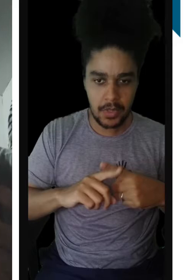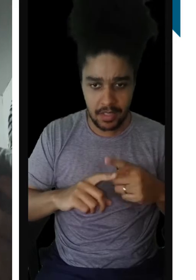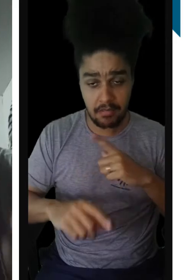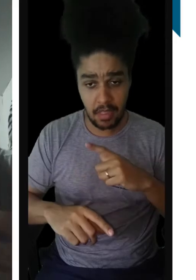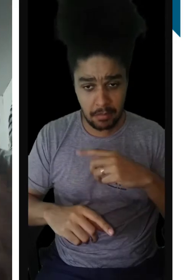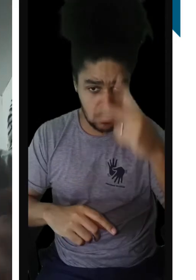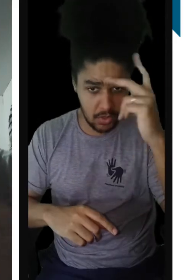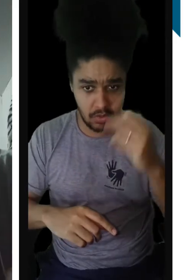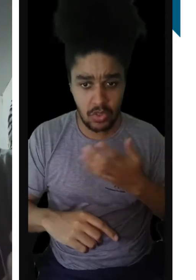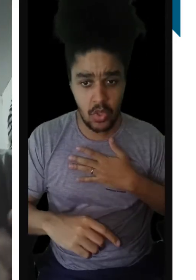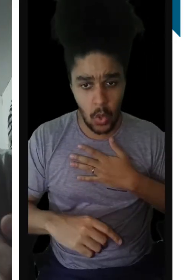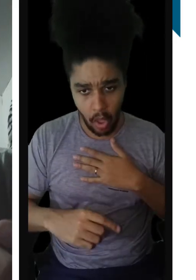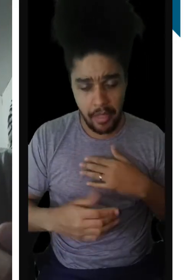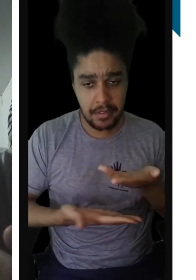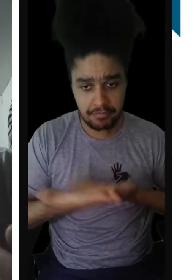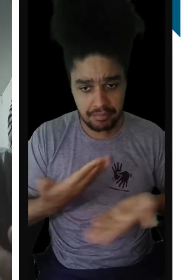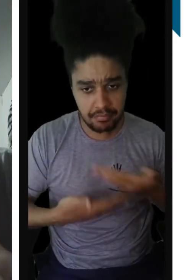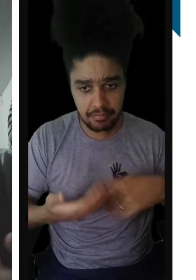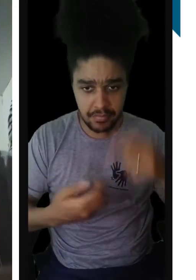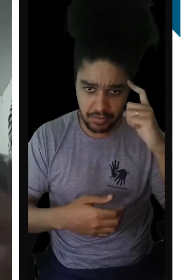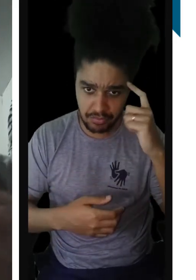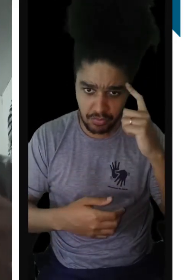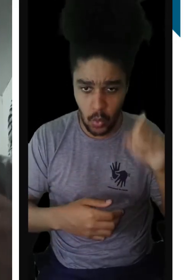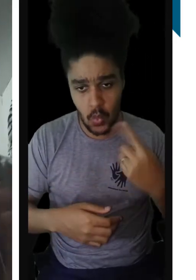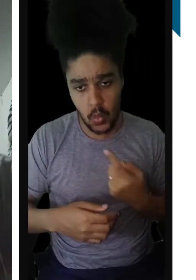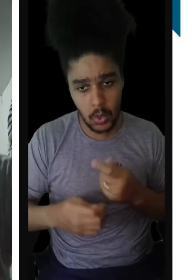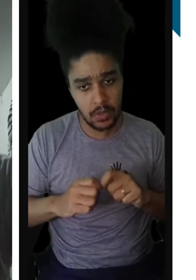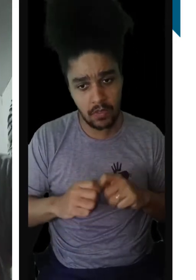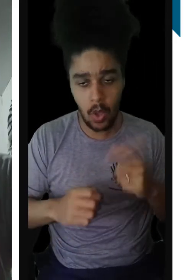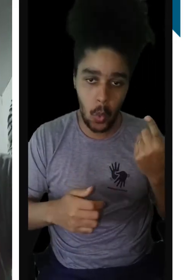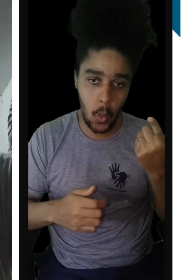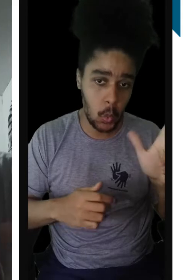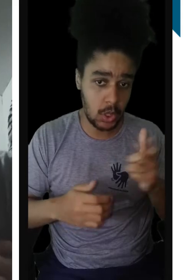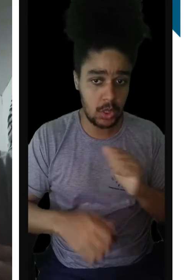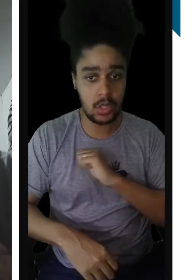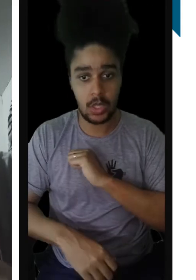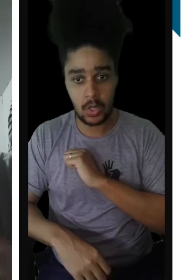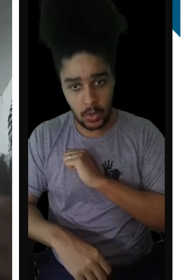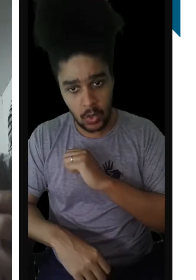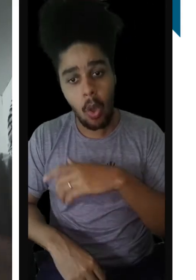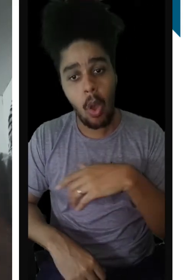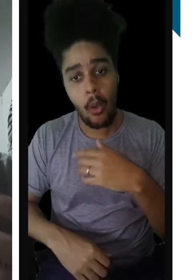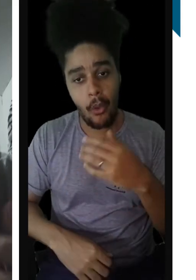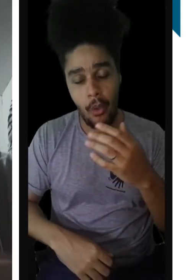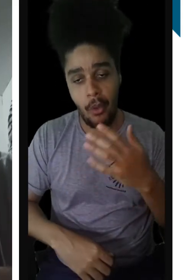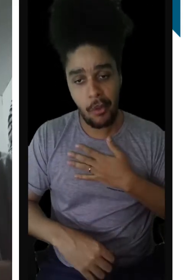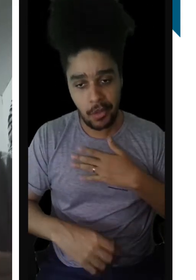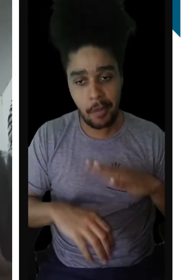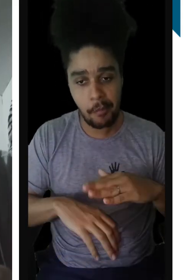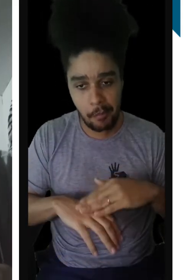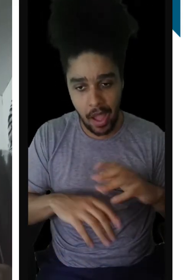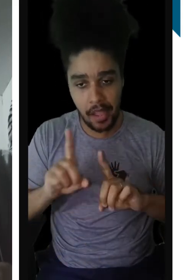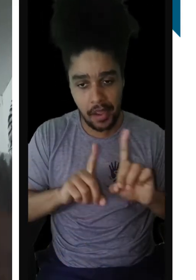lida muito bem com essa troca de ideias que a gente faz. Tem outros alunos que preferem, né, uma forma mais